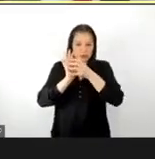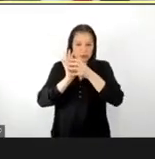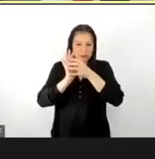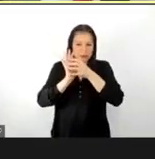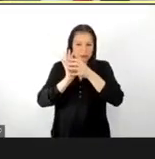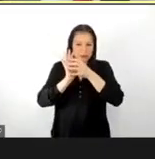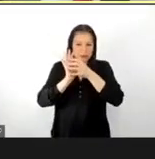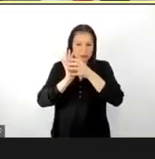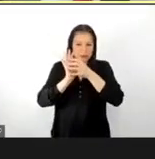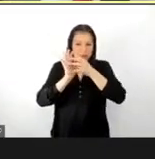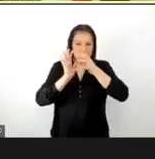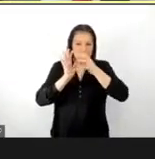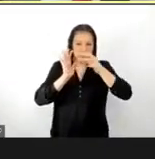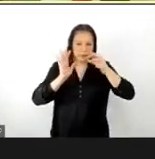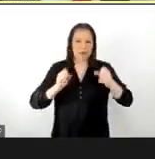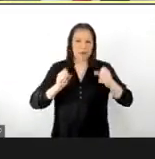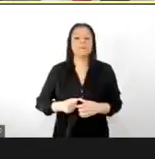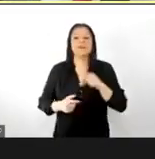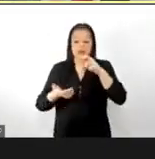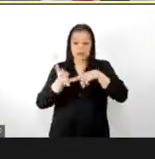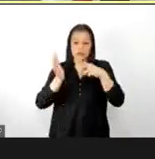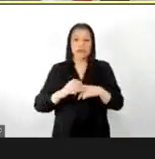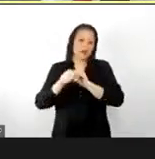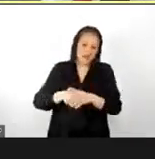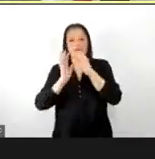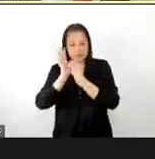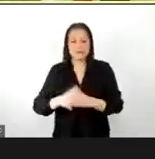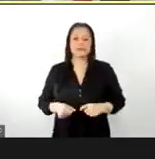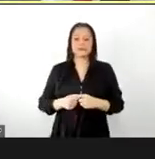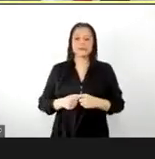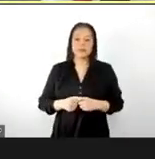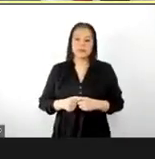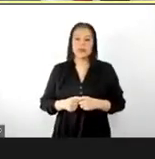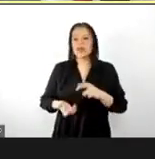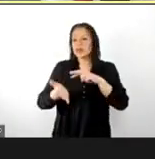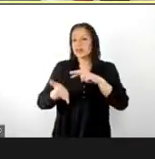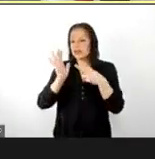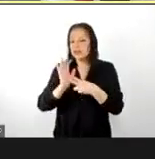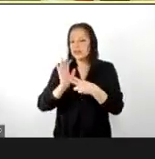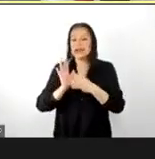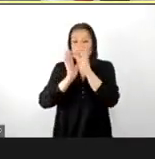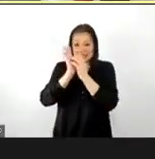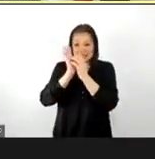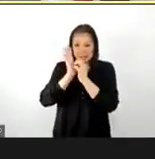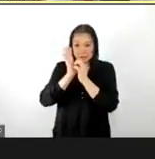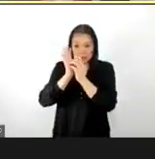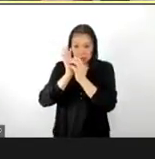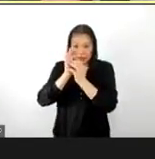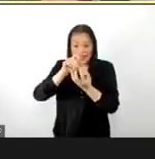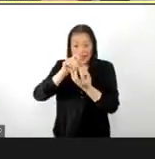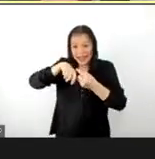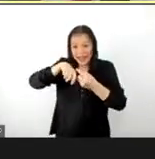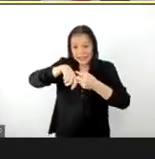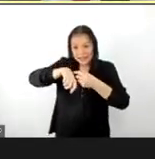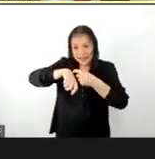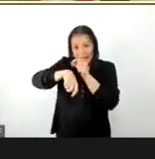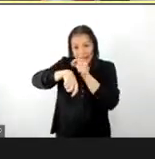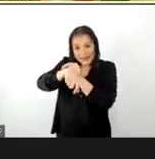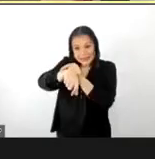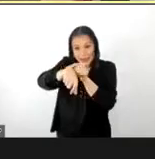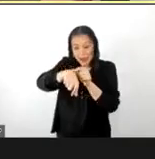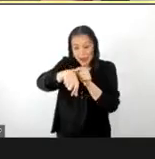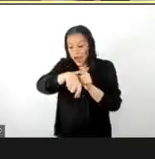la infección por un virus. La infección por un virus significa que el virus entra a la célula,